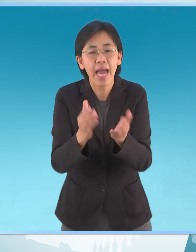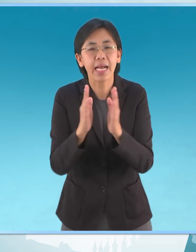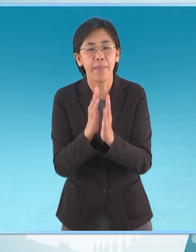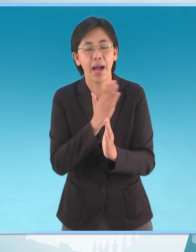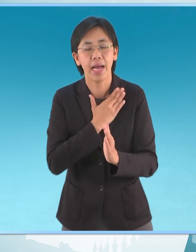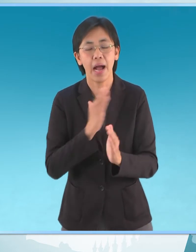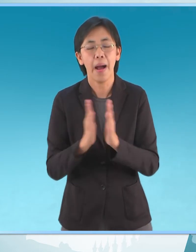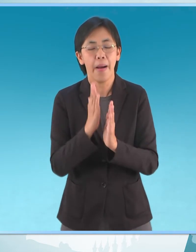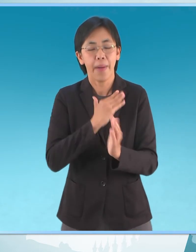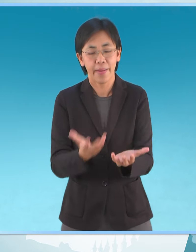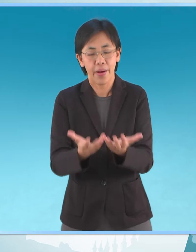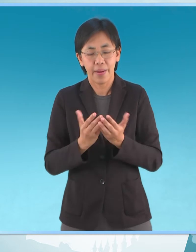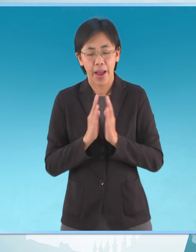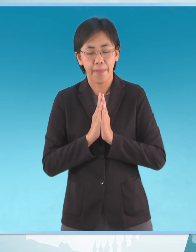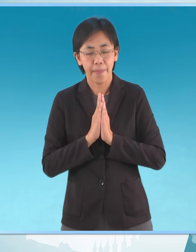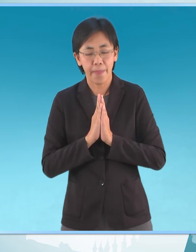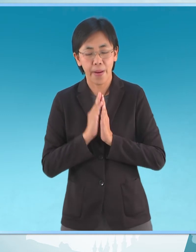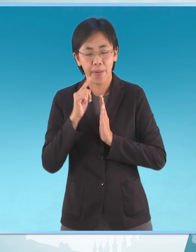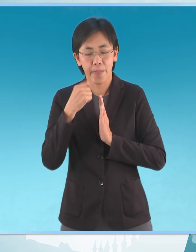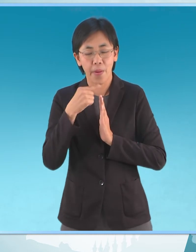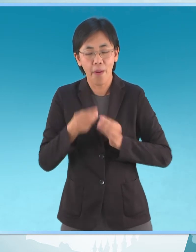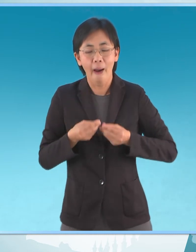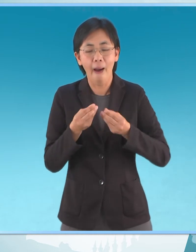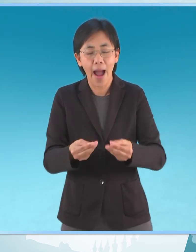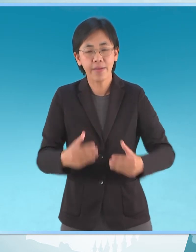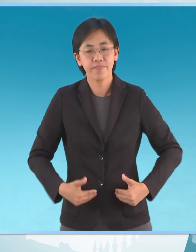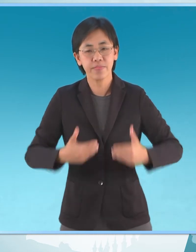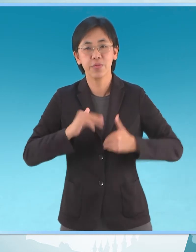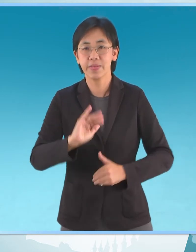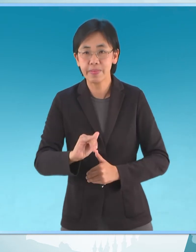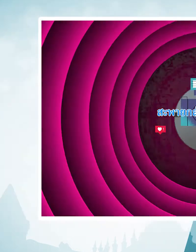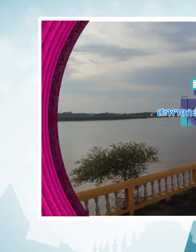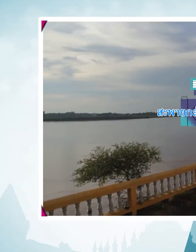สงฆ์สวดให้พรเพื่อความเป็นสิริมงคลด้วยครับ